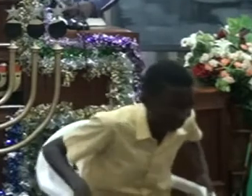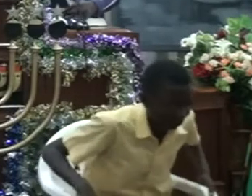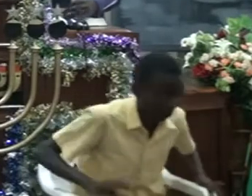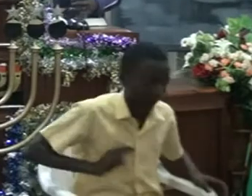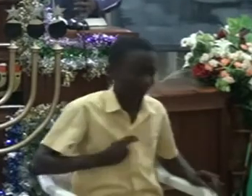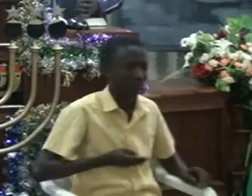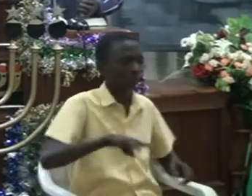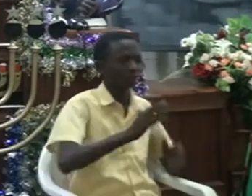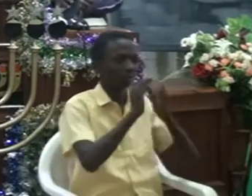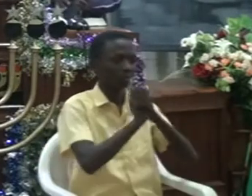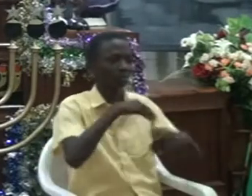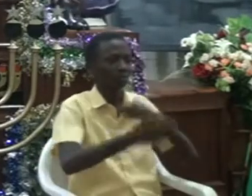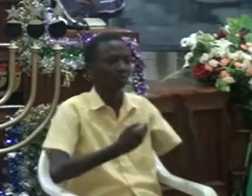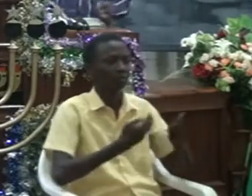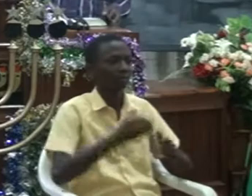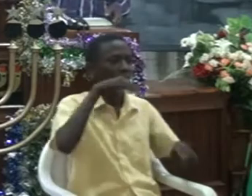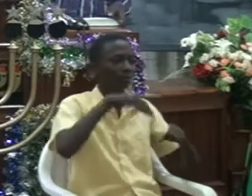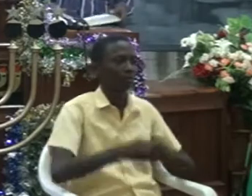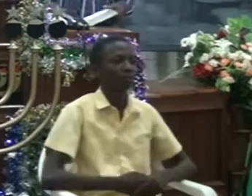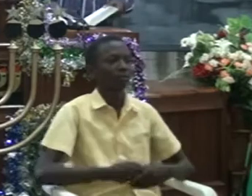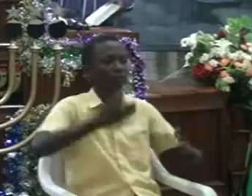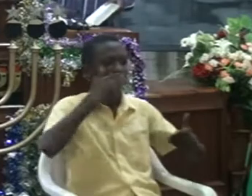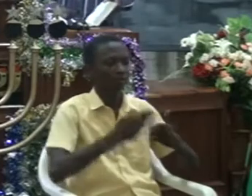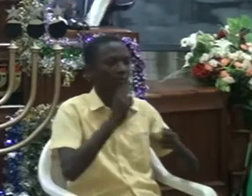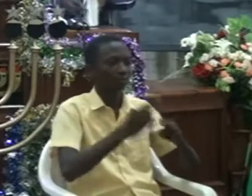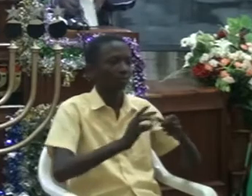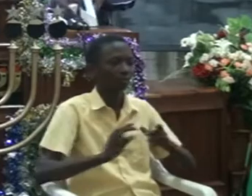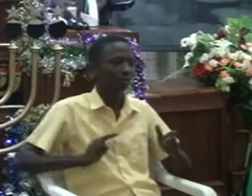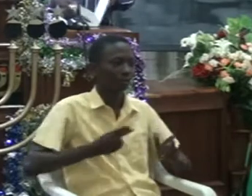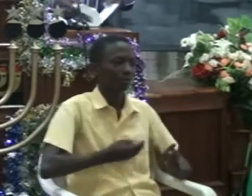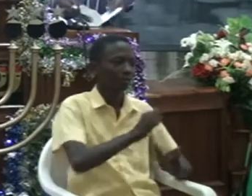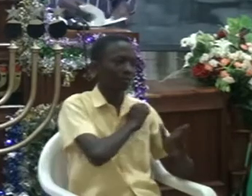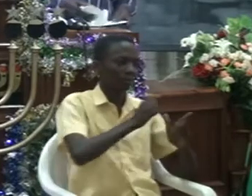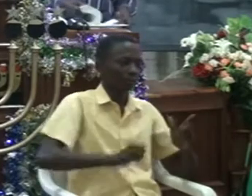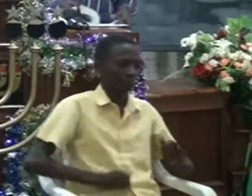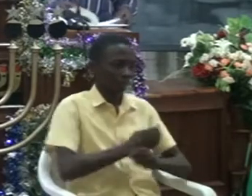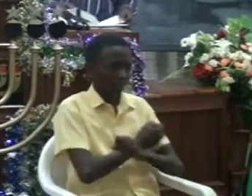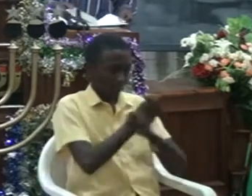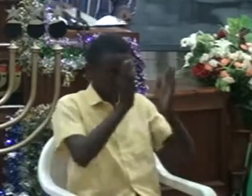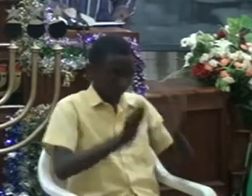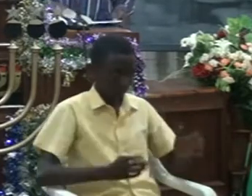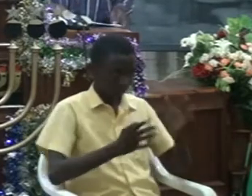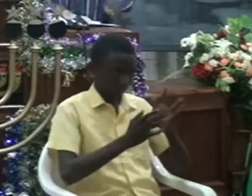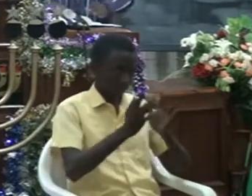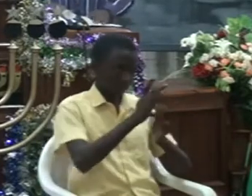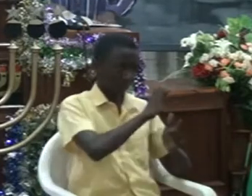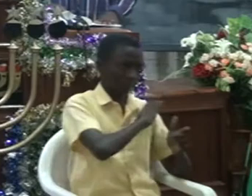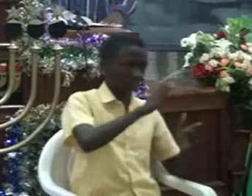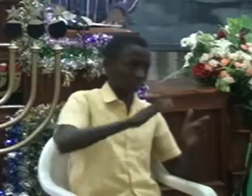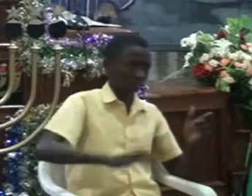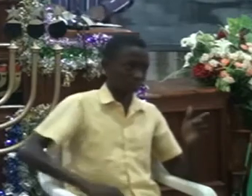Nous vous saluons tous dans le précieux nom de notre Seigneur et Sauveur Jésus-Christ.